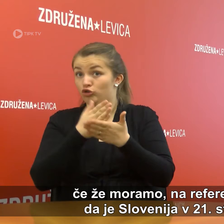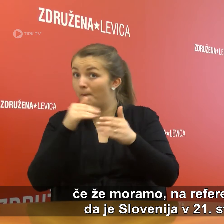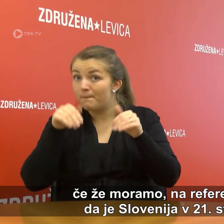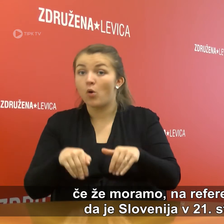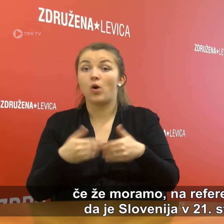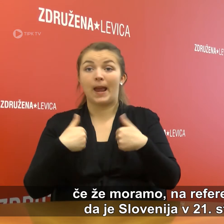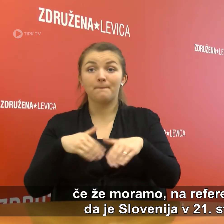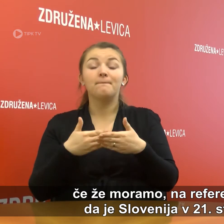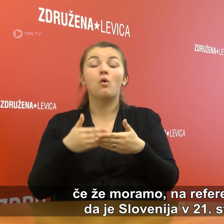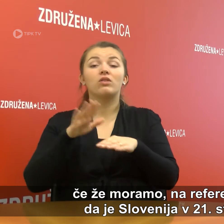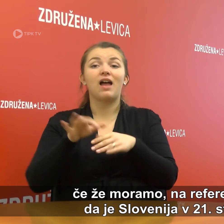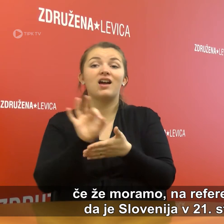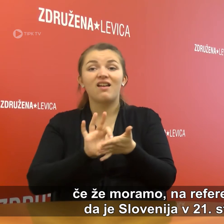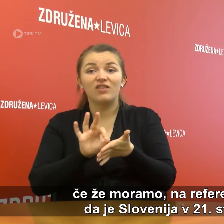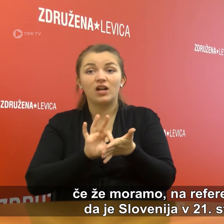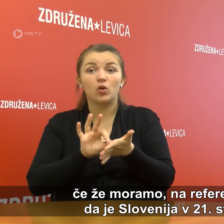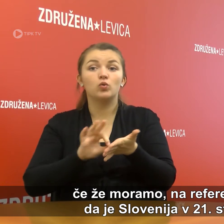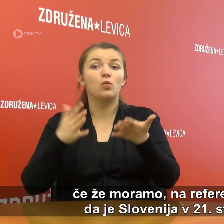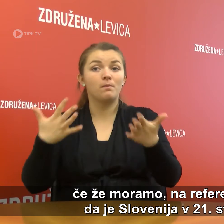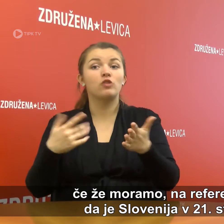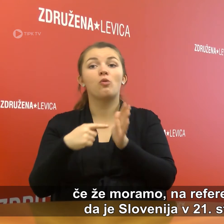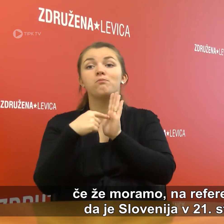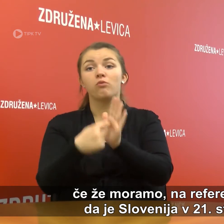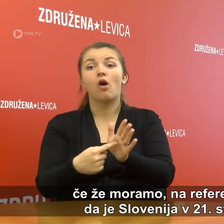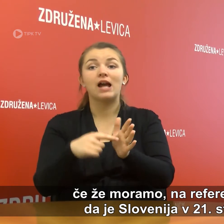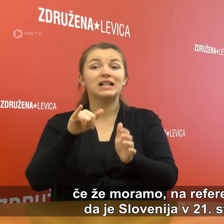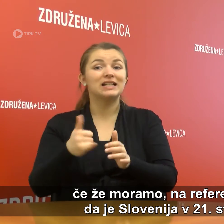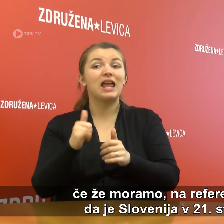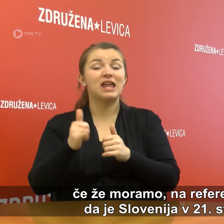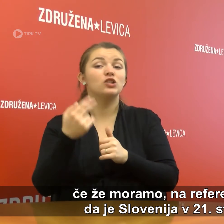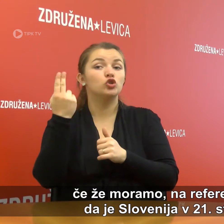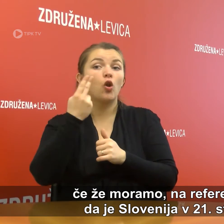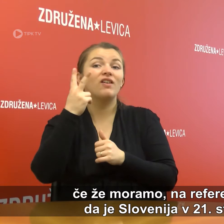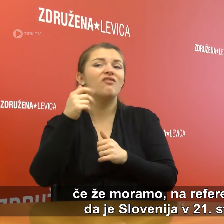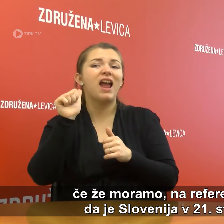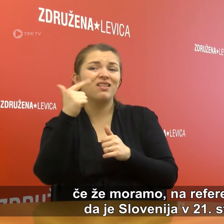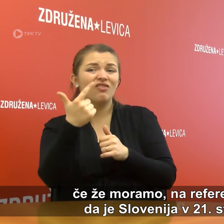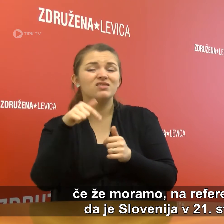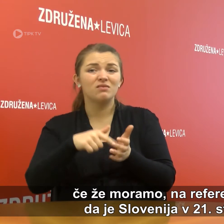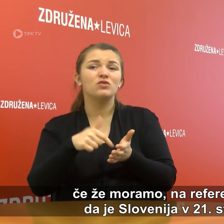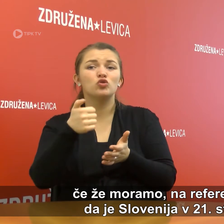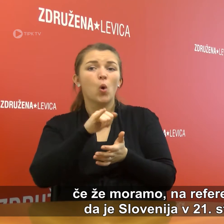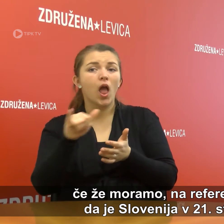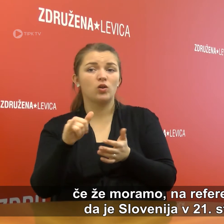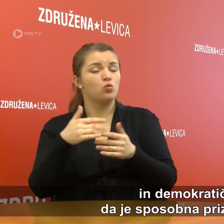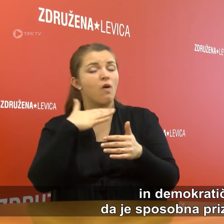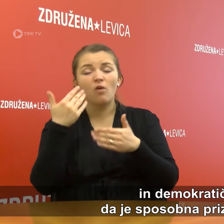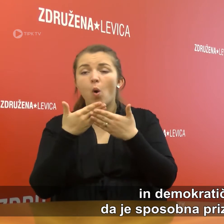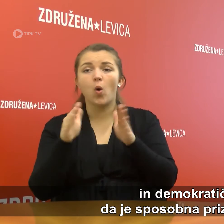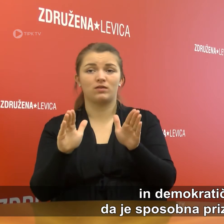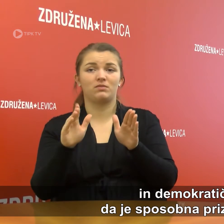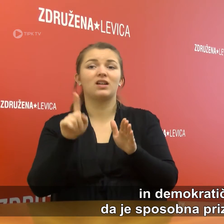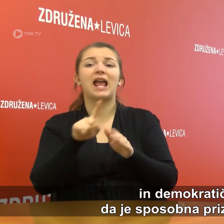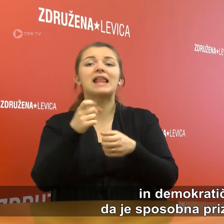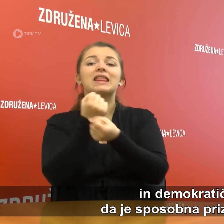moramo, na referendumu pač pokazali, da je Slovenija v 21. stoletju dovolj odprta